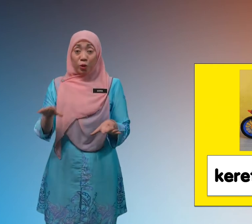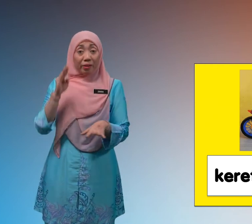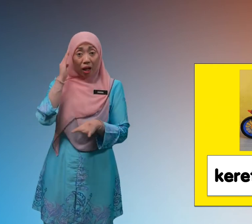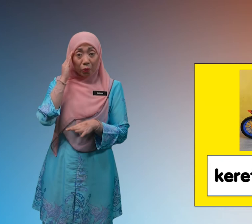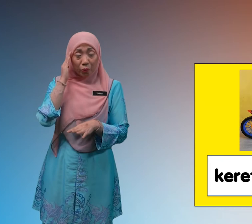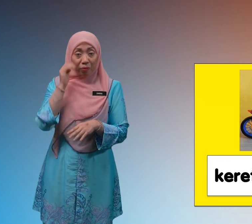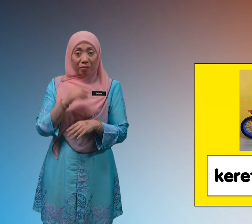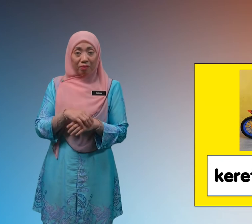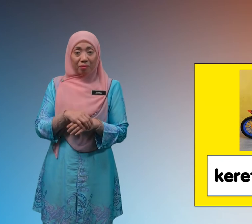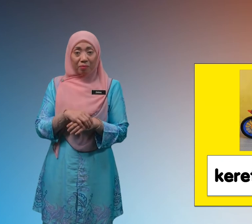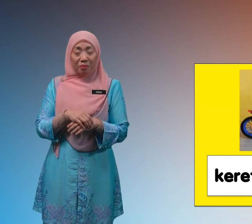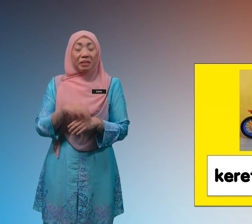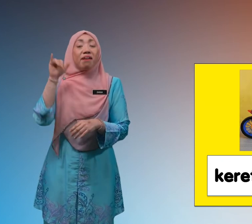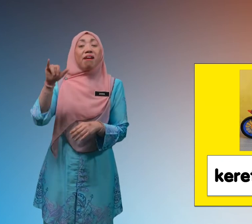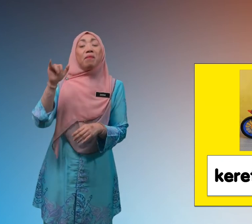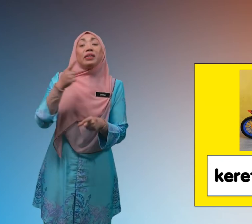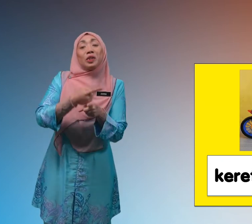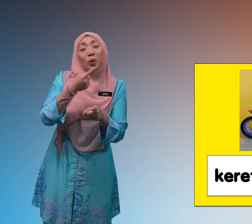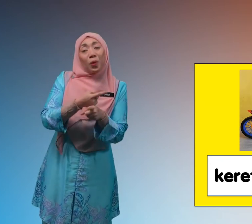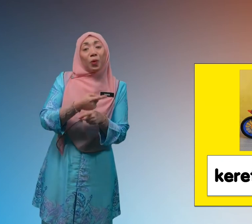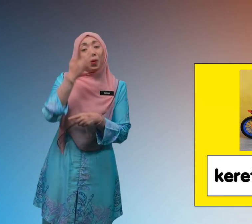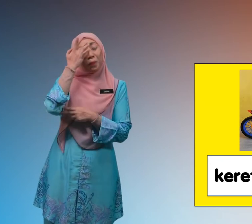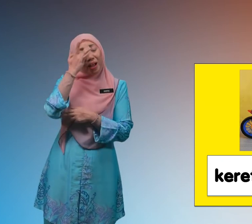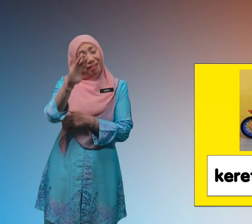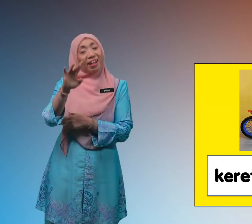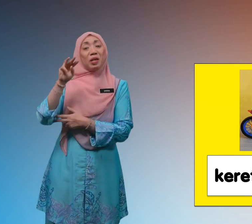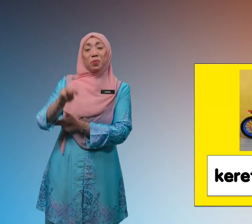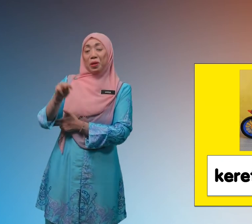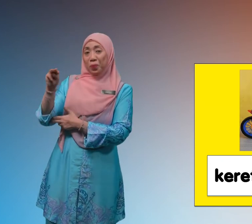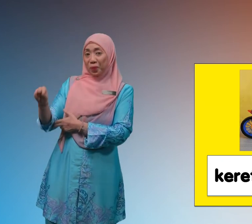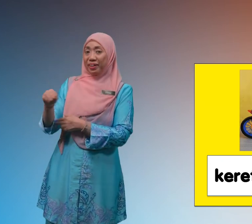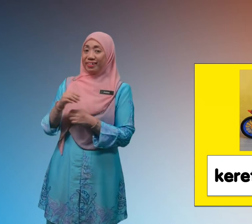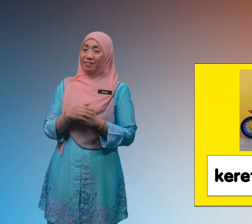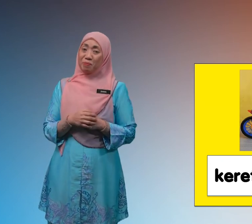Sudah tahu? Ya, betul. Pandai murid-murid.